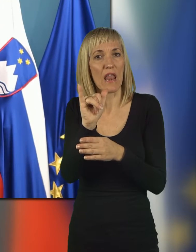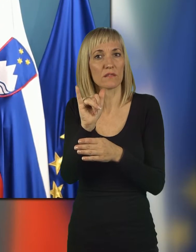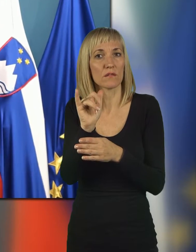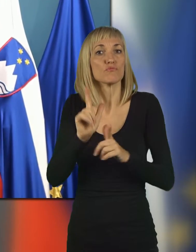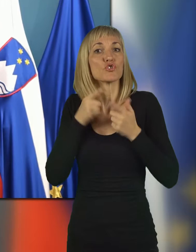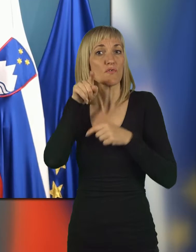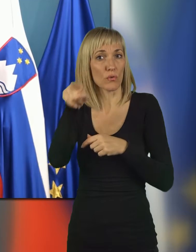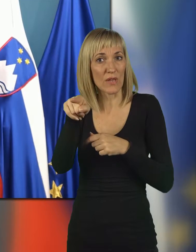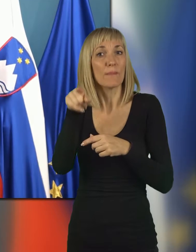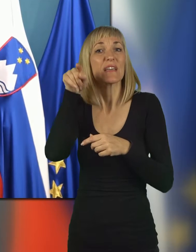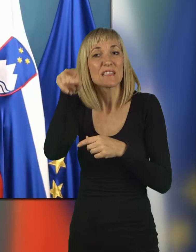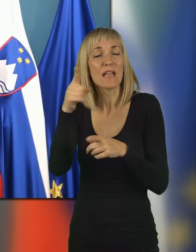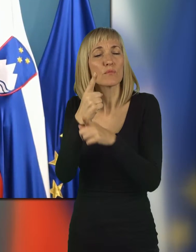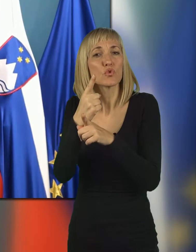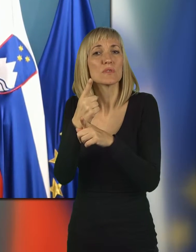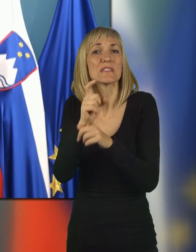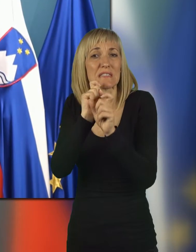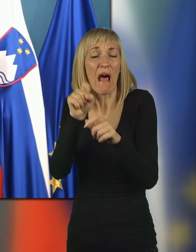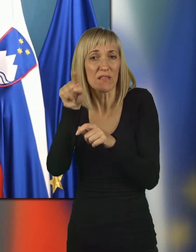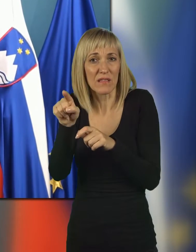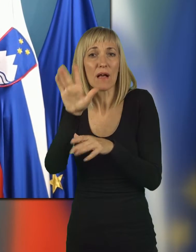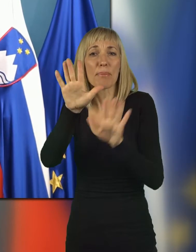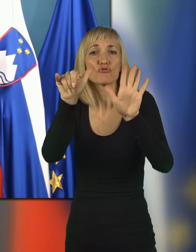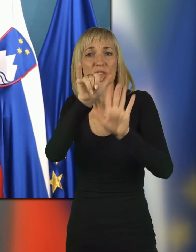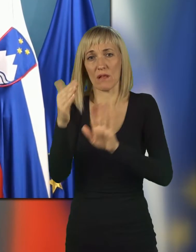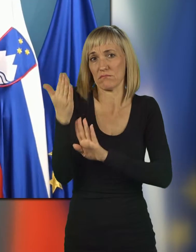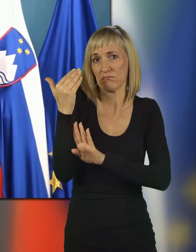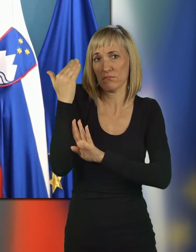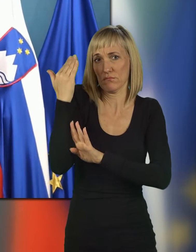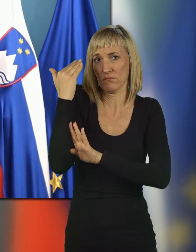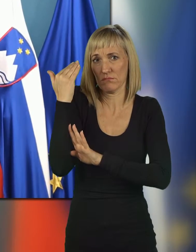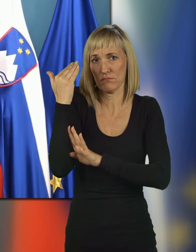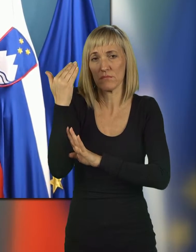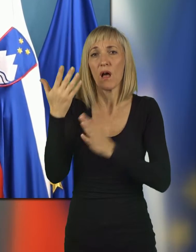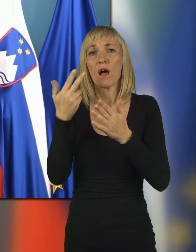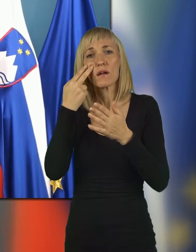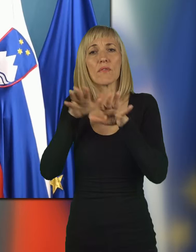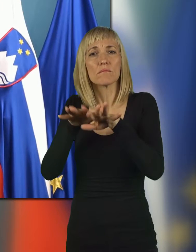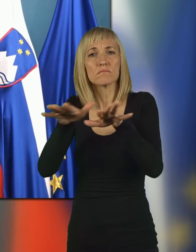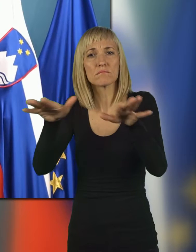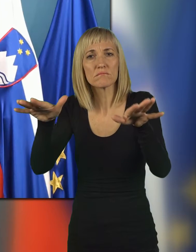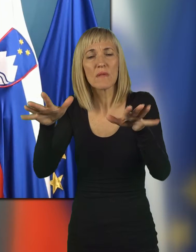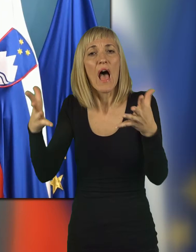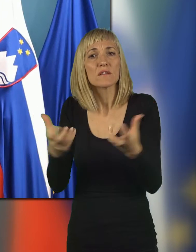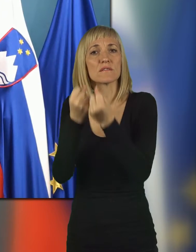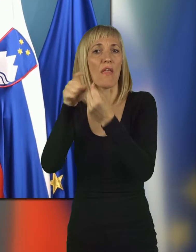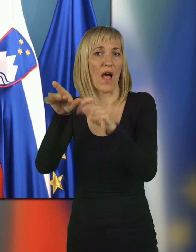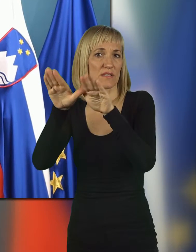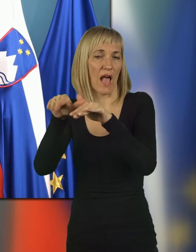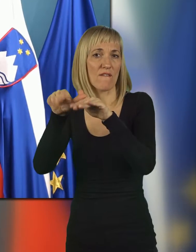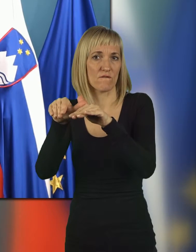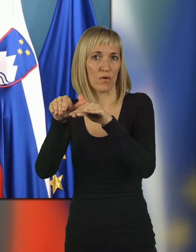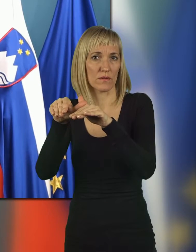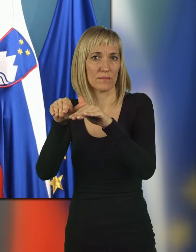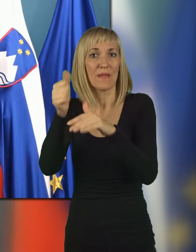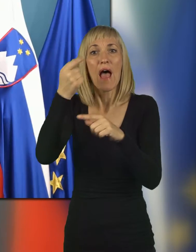tega je tudi aktivnost zadnjih 5-6 let popularizacije, kulturalizacije vesolja nastala, se razvila,